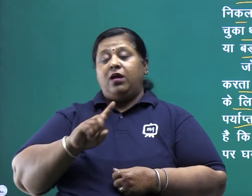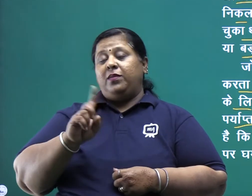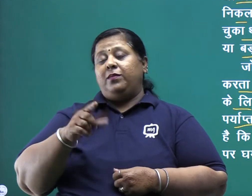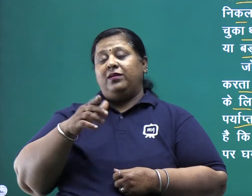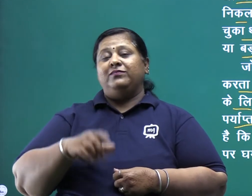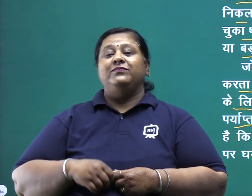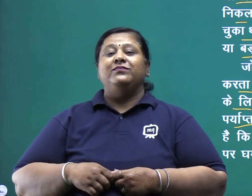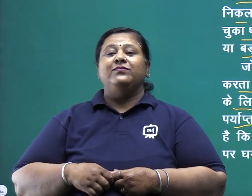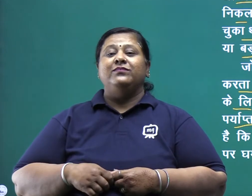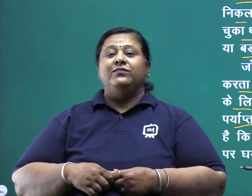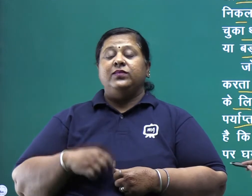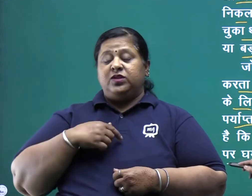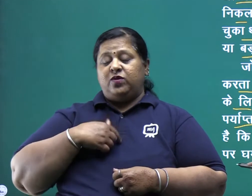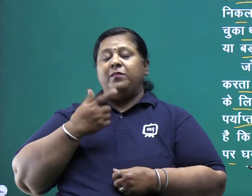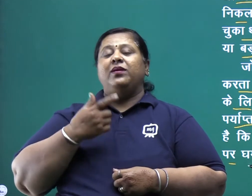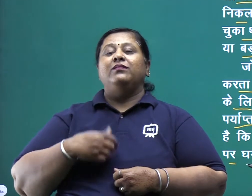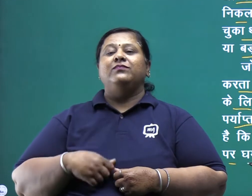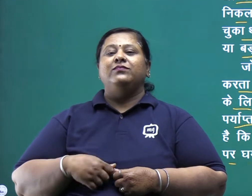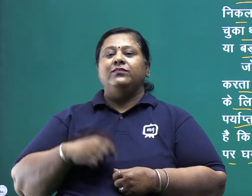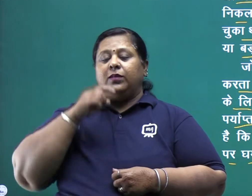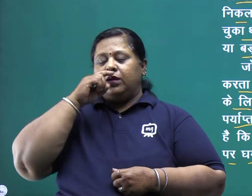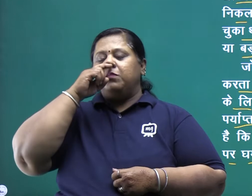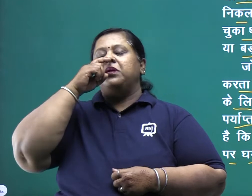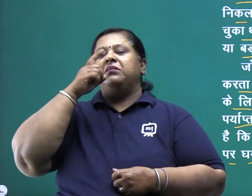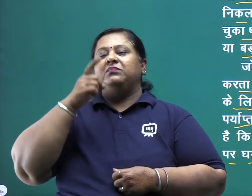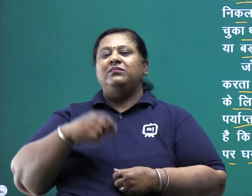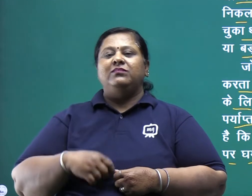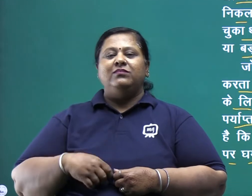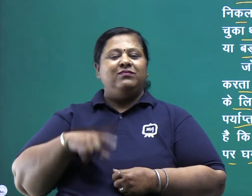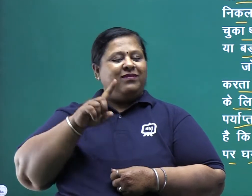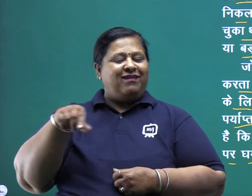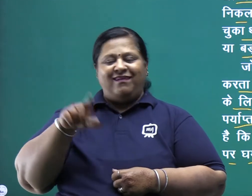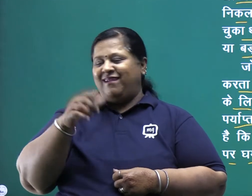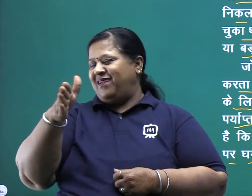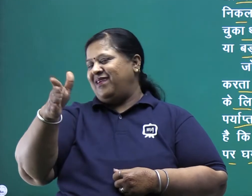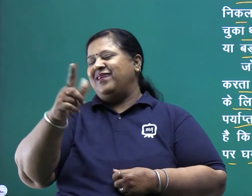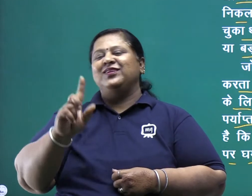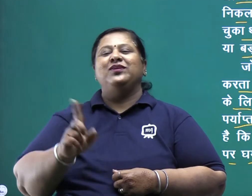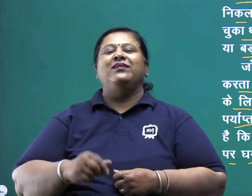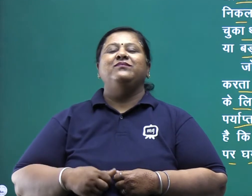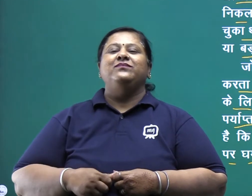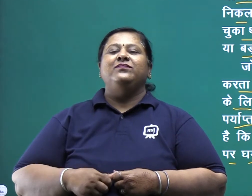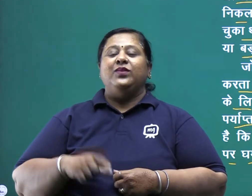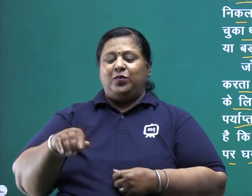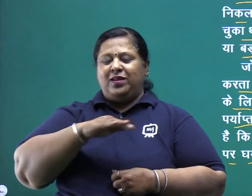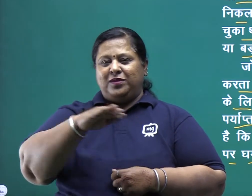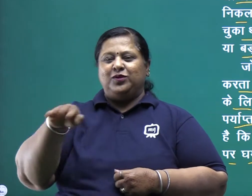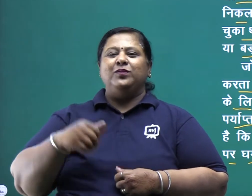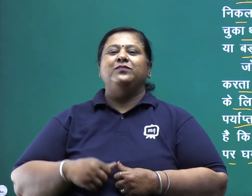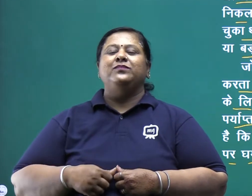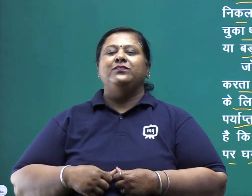भी स्वयं पर घमंड नहीं करना चाहिए। तो प्यारे